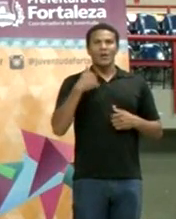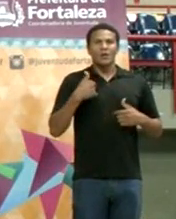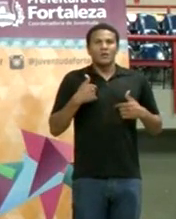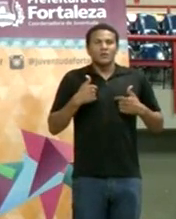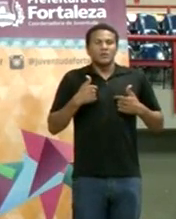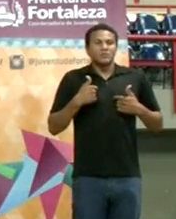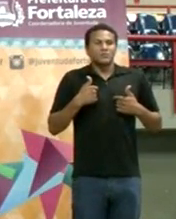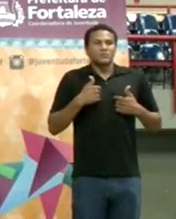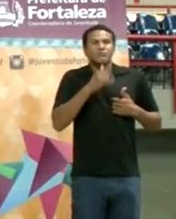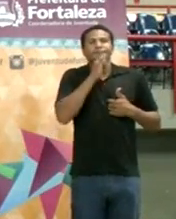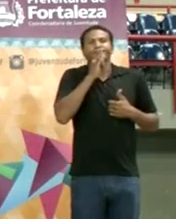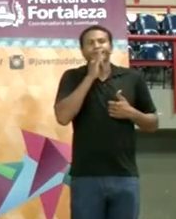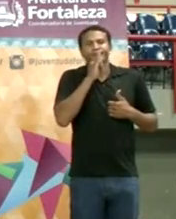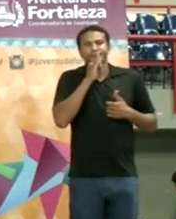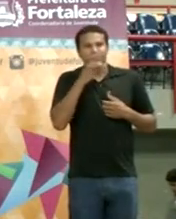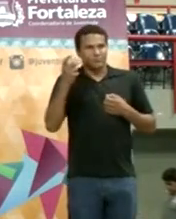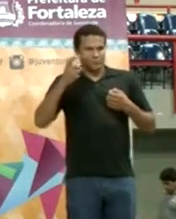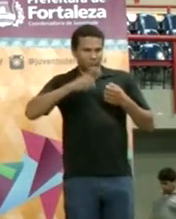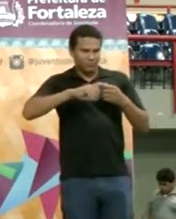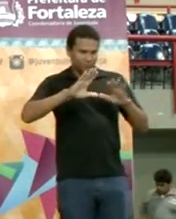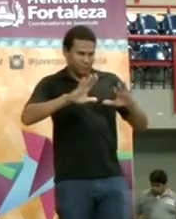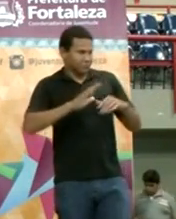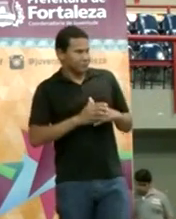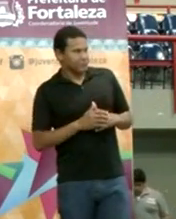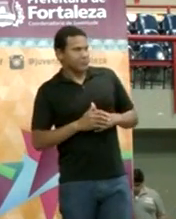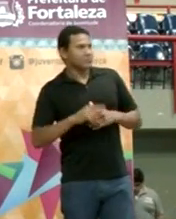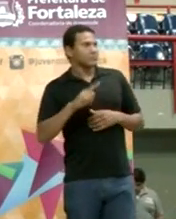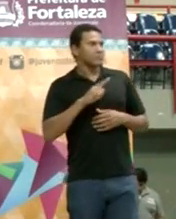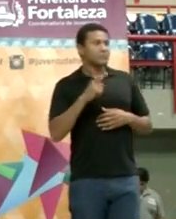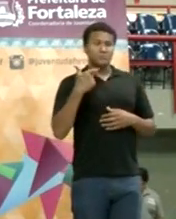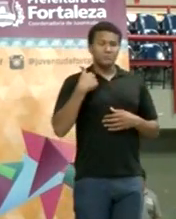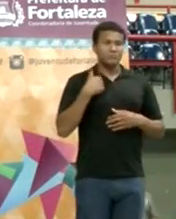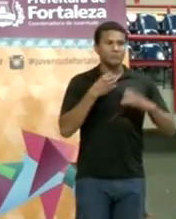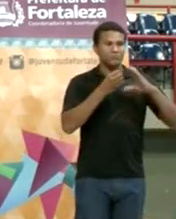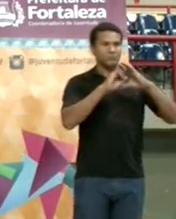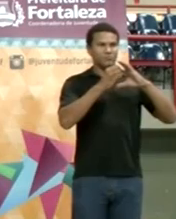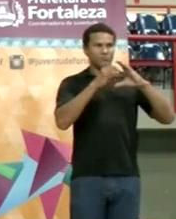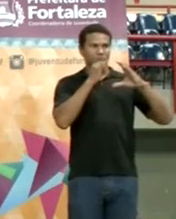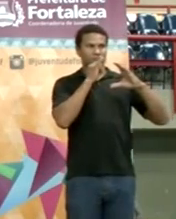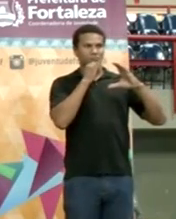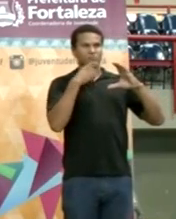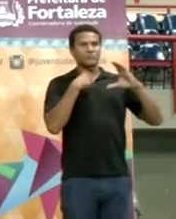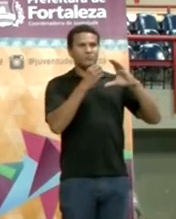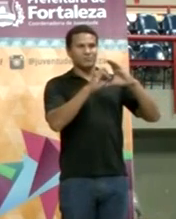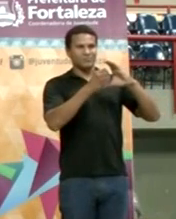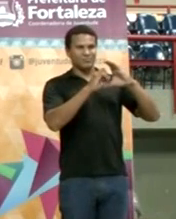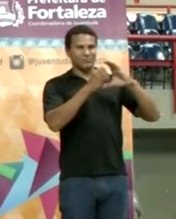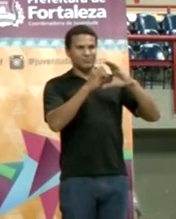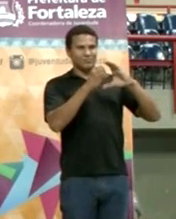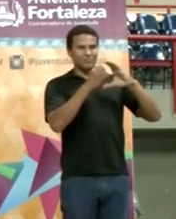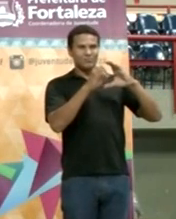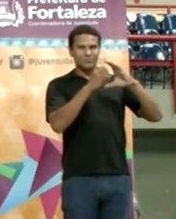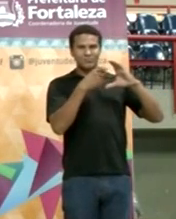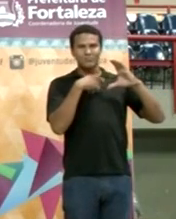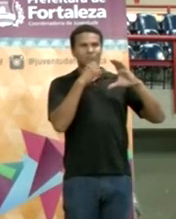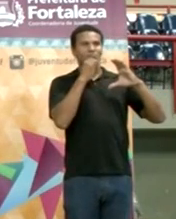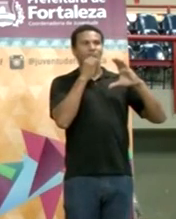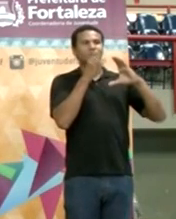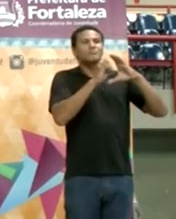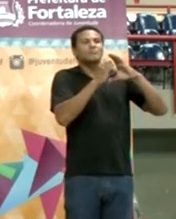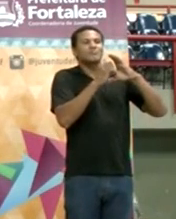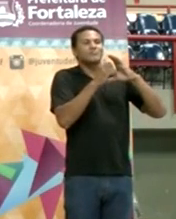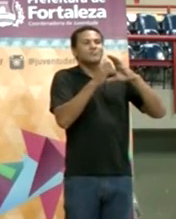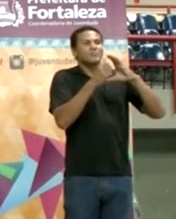uma célula, vamos fazer essa comparação. É como se eu fosse uma célula TCD4. Eu sou uma célula